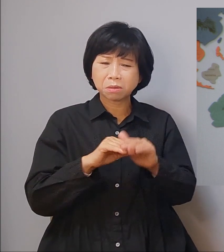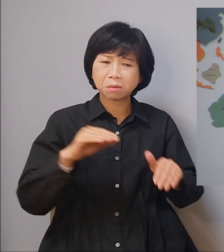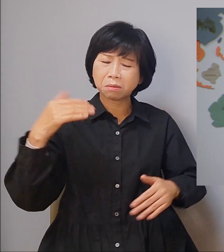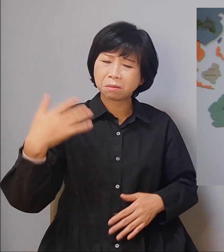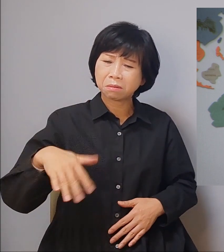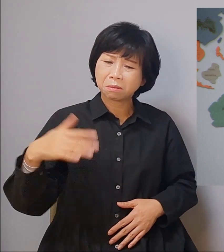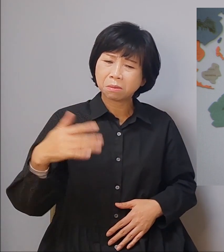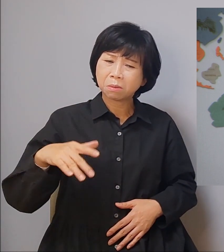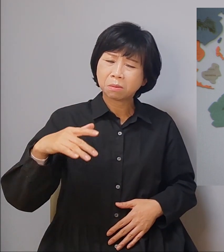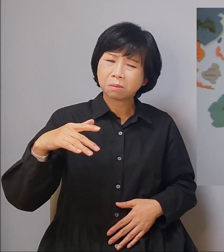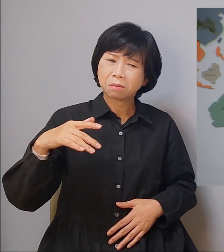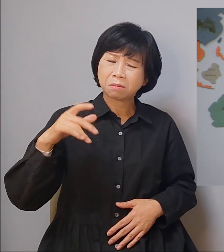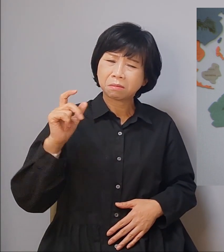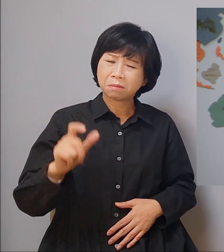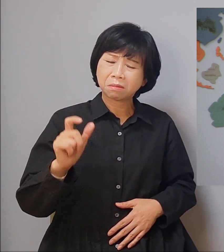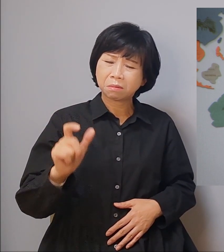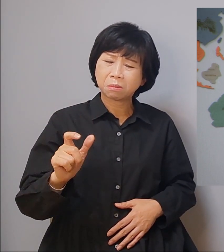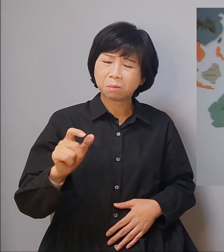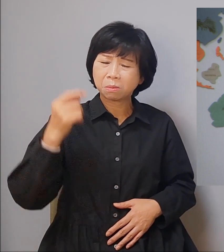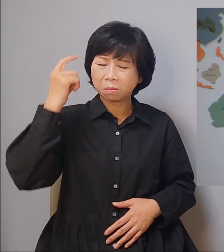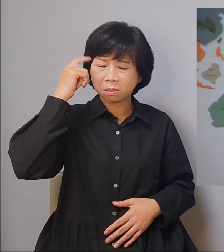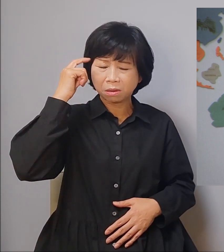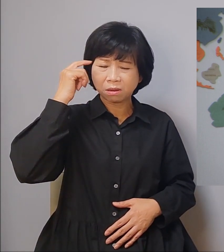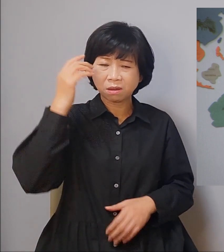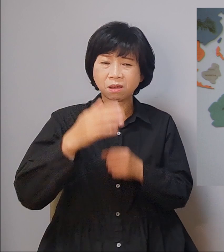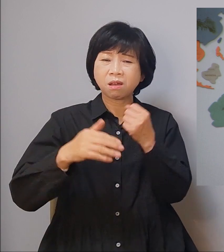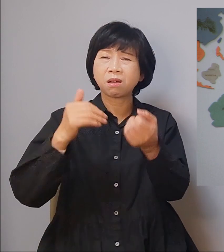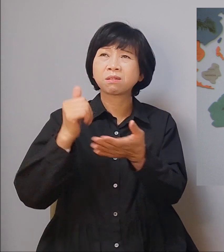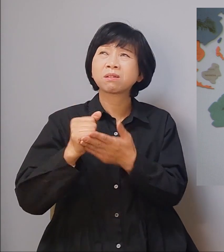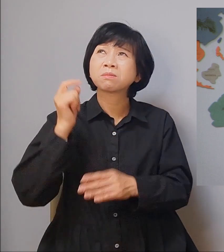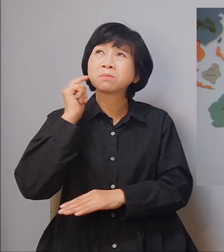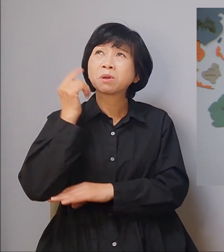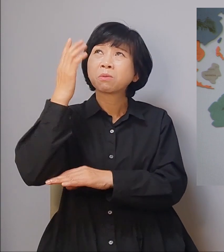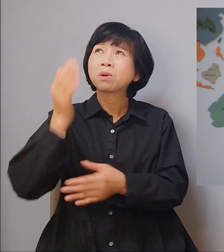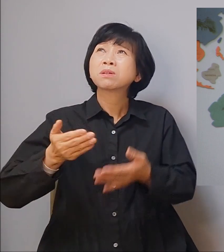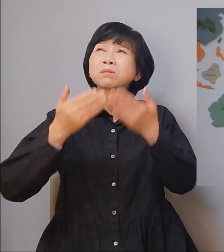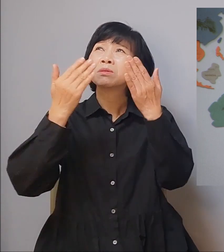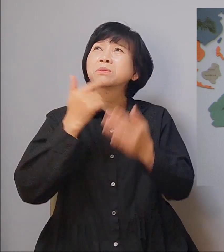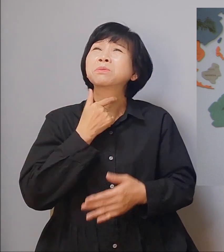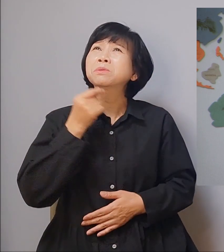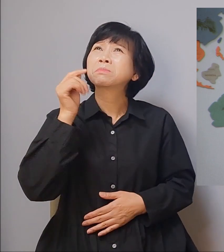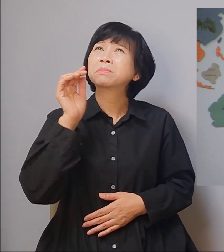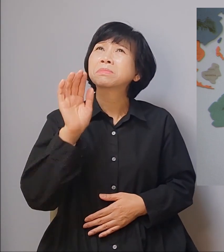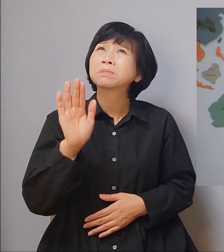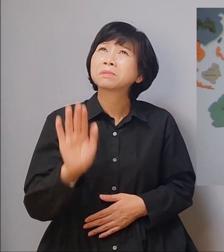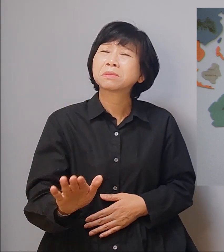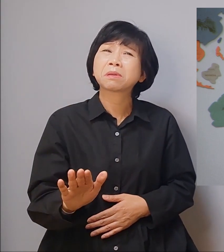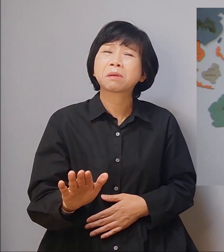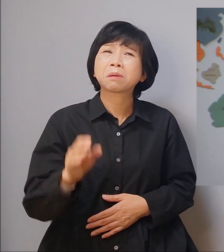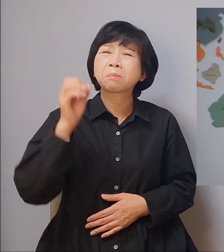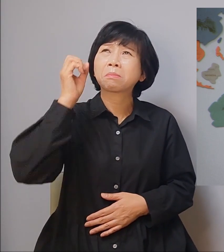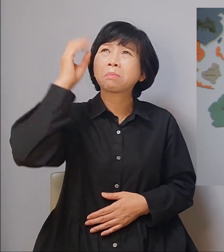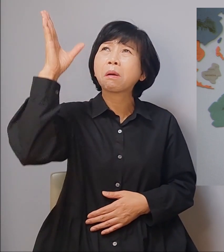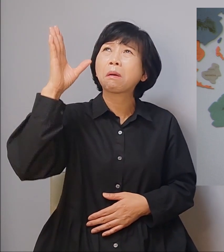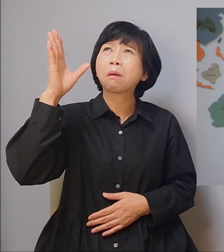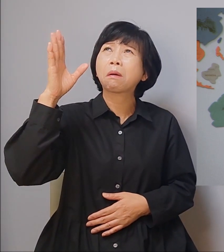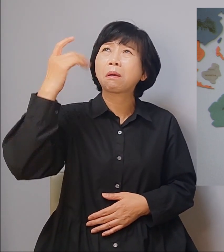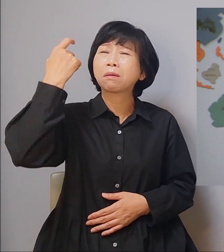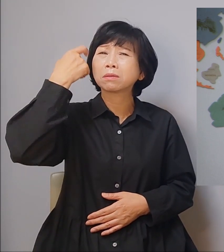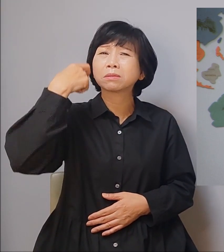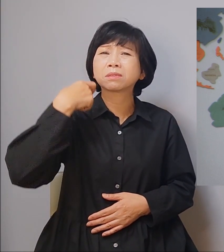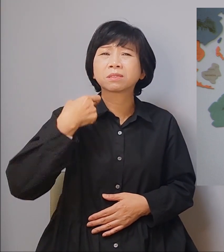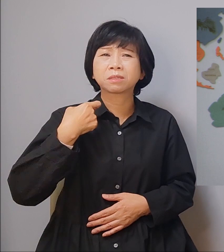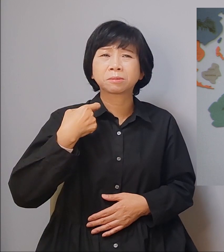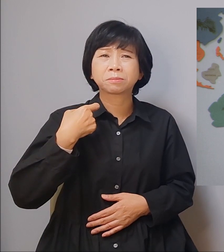모든 생각과 행동으로 하나님께 영광을 돌리려고 노력했는데도 그분이 우리를 잊어버리신 것 같은 느낌이 들